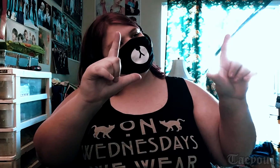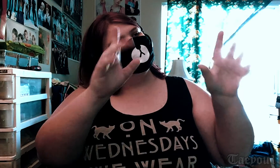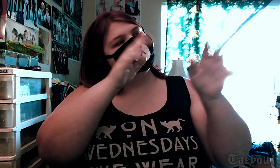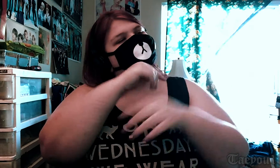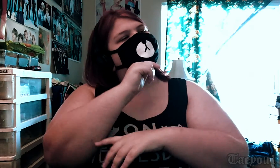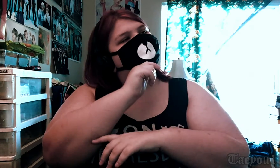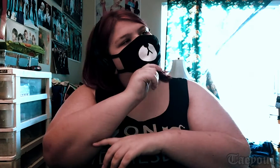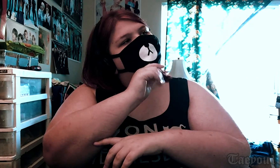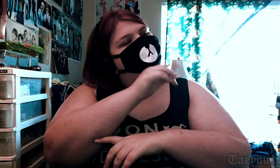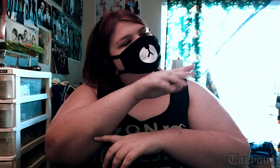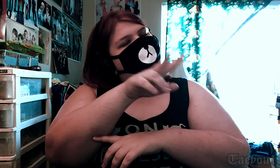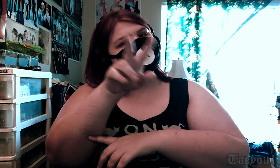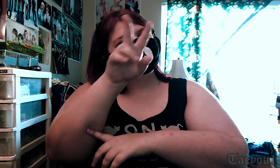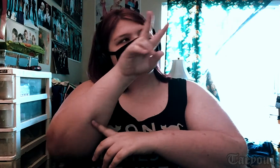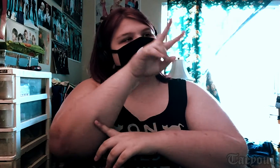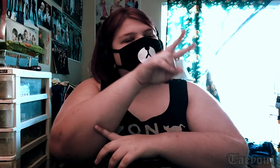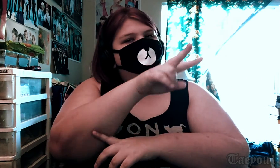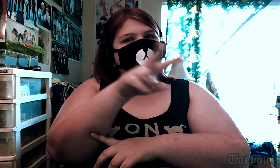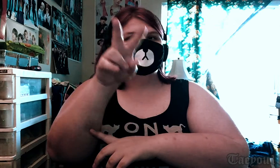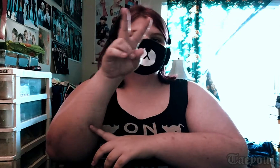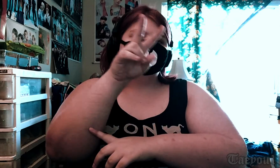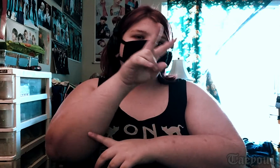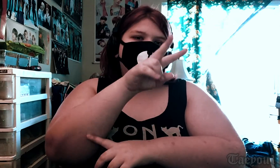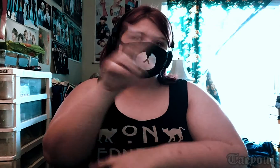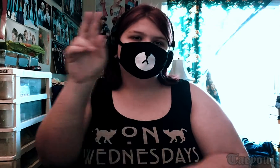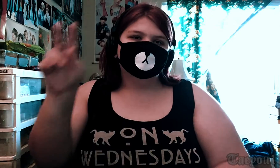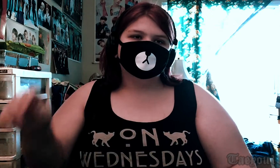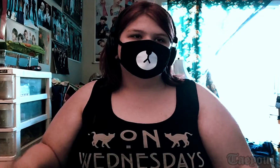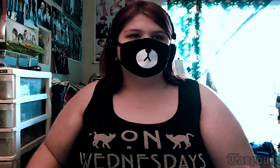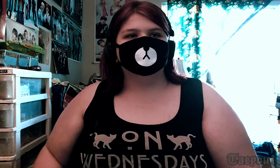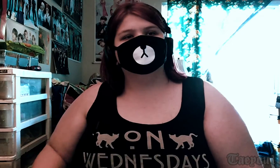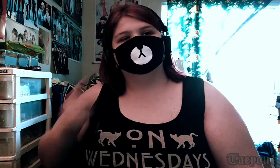창문에 빗대어 널 그려봐.